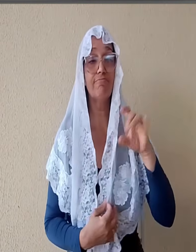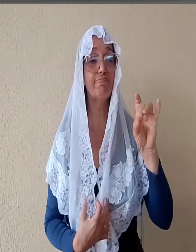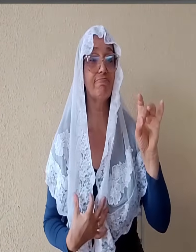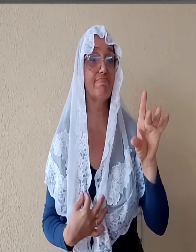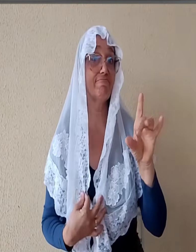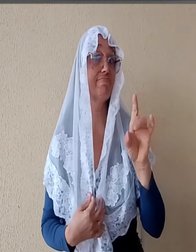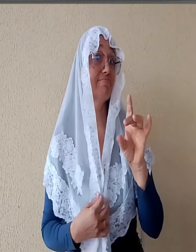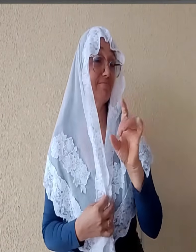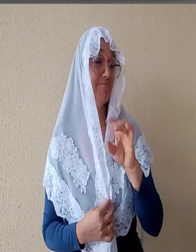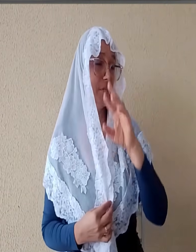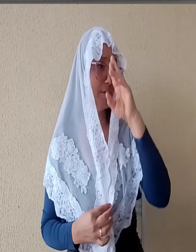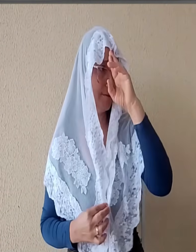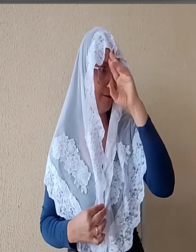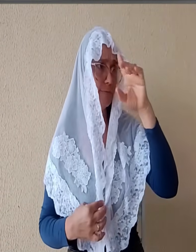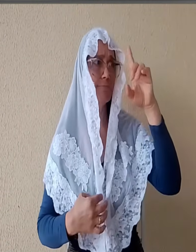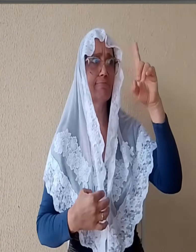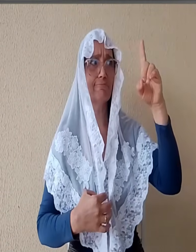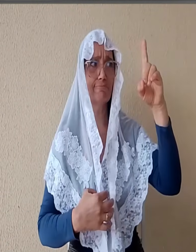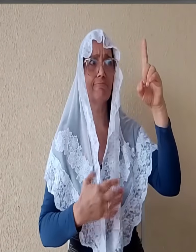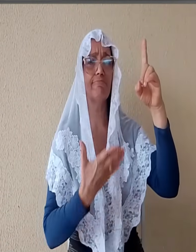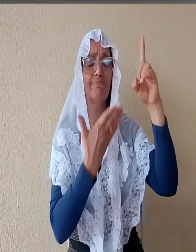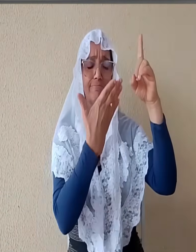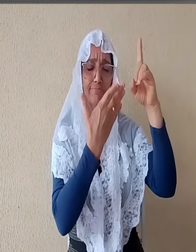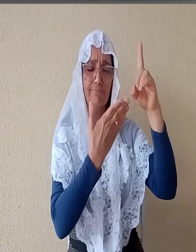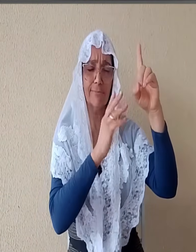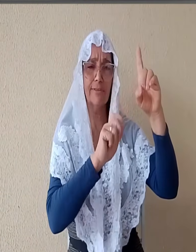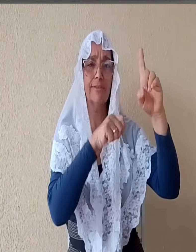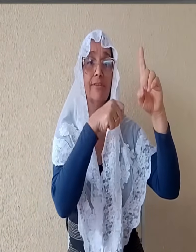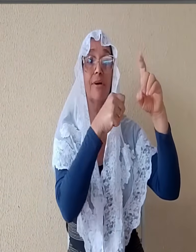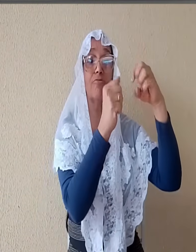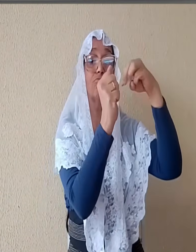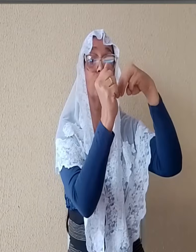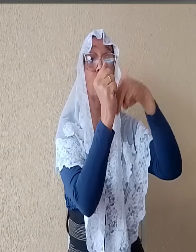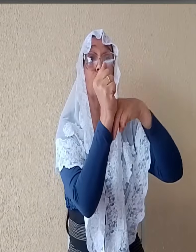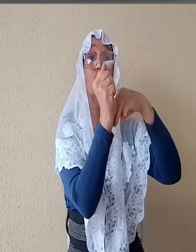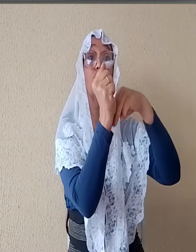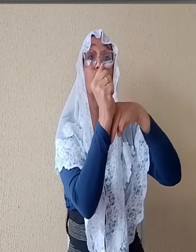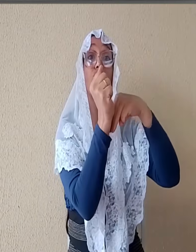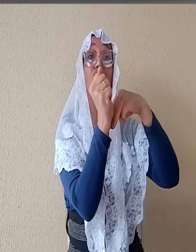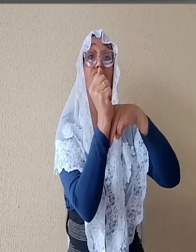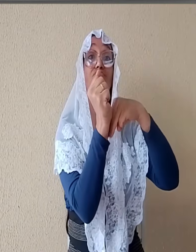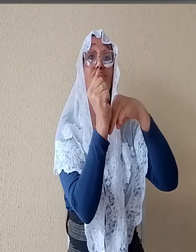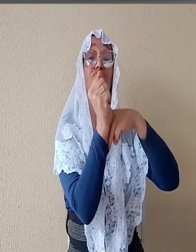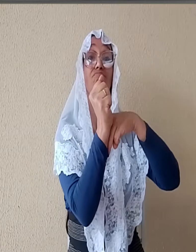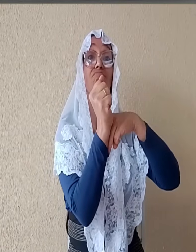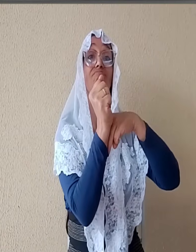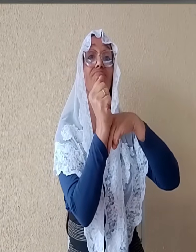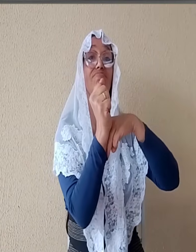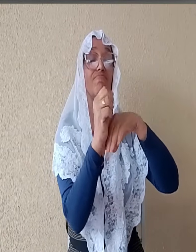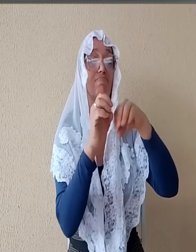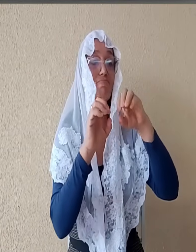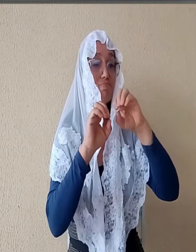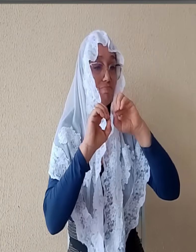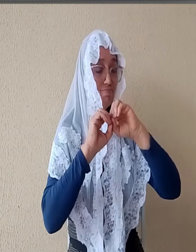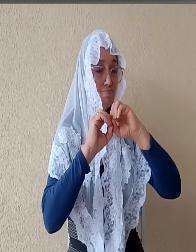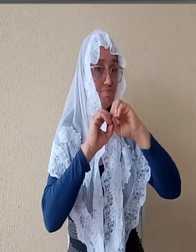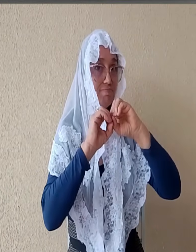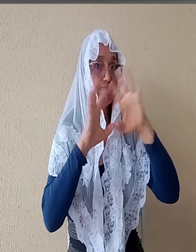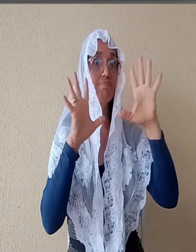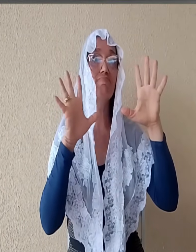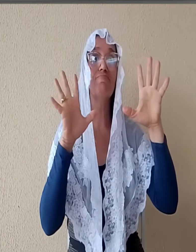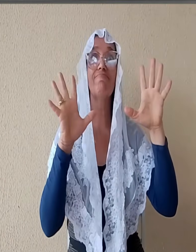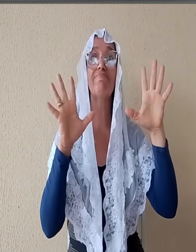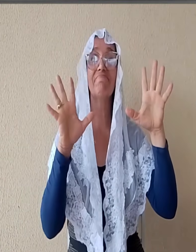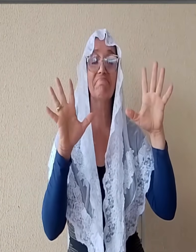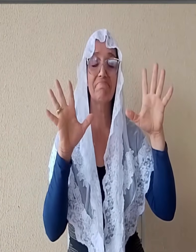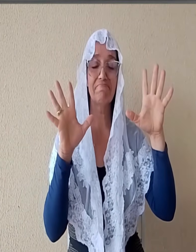Graça te damos, Senhor, porque não vamos sair como entramos, Senhor. Glória a Deus. Mas vamos sair diferente